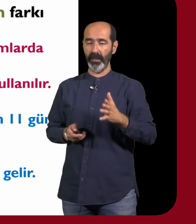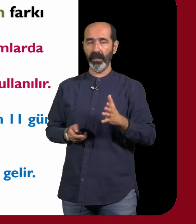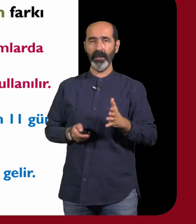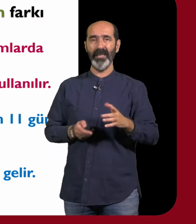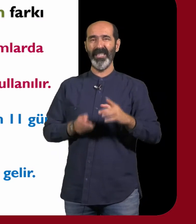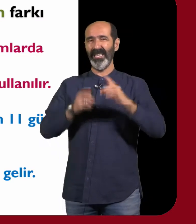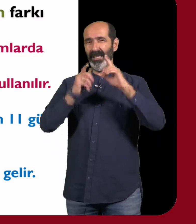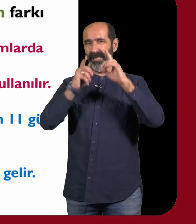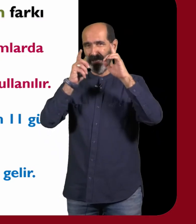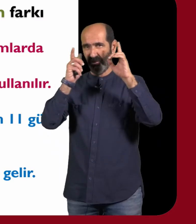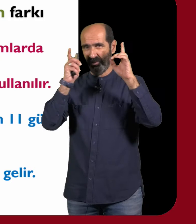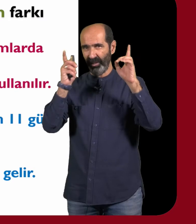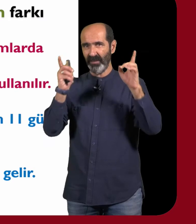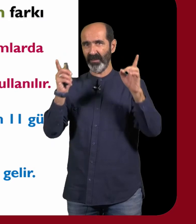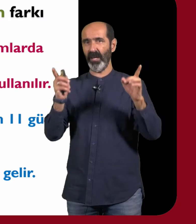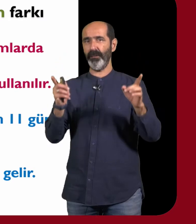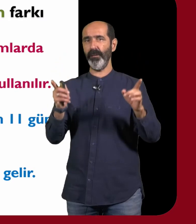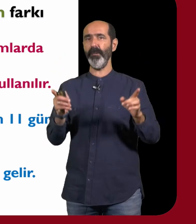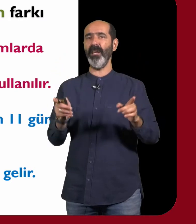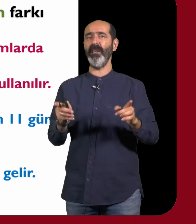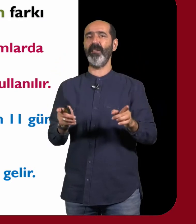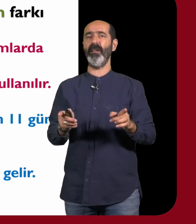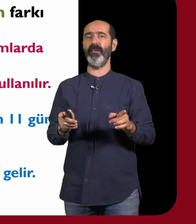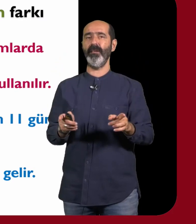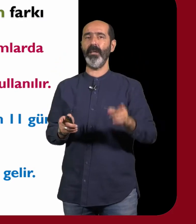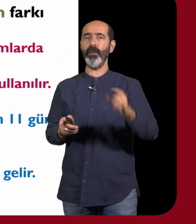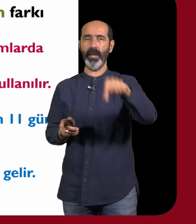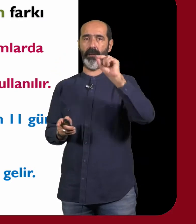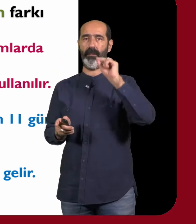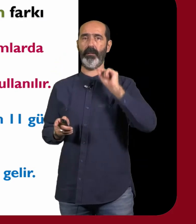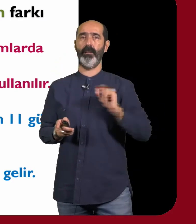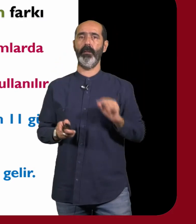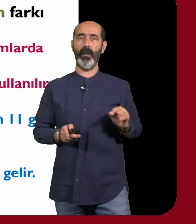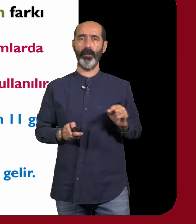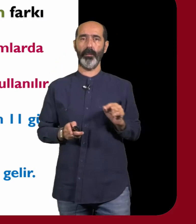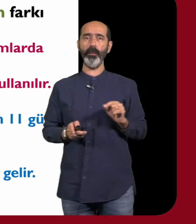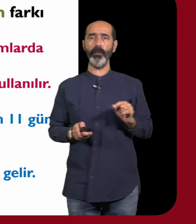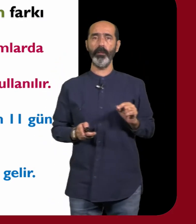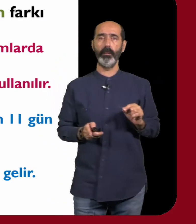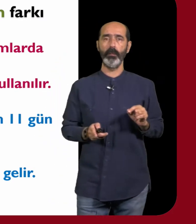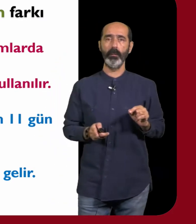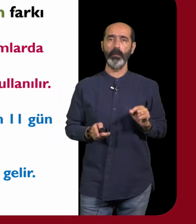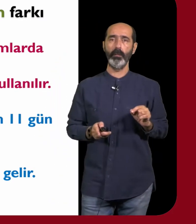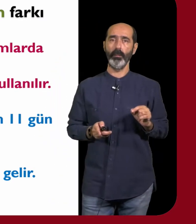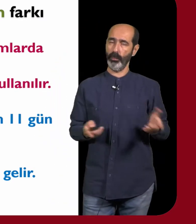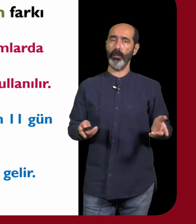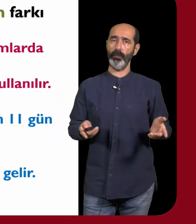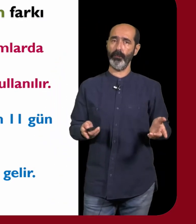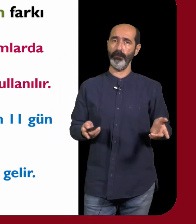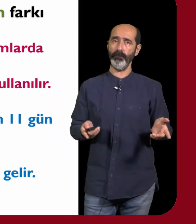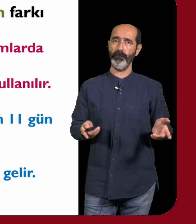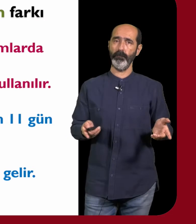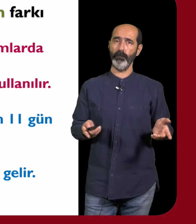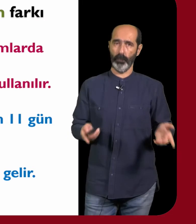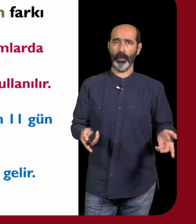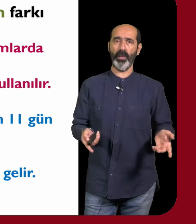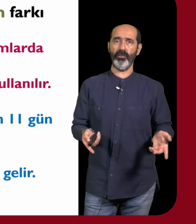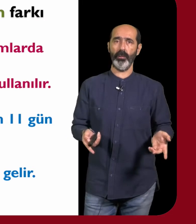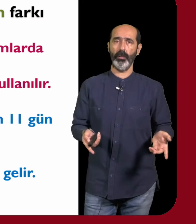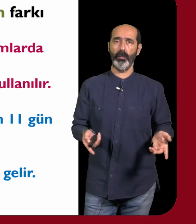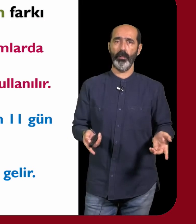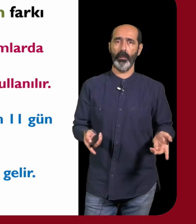bayramları Hicri takvim esasına göre ne yapıyoruz bu uyguluyoruz